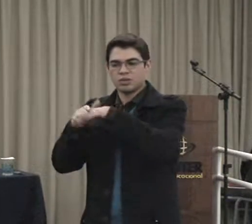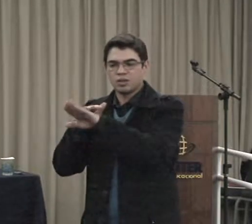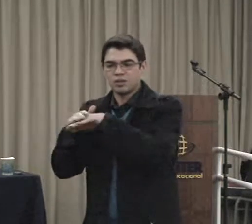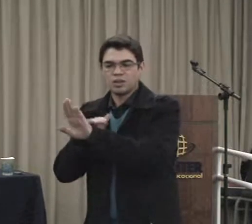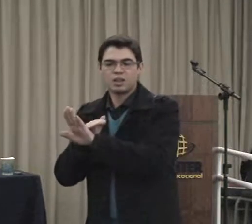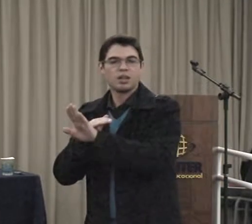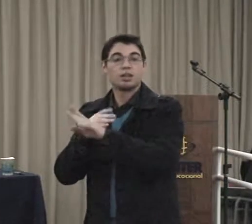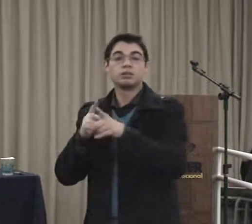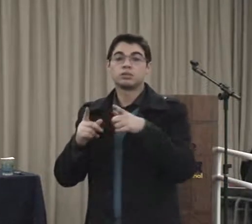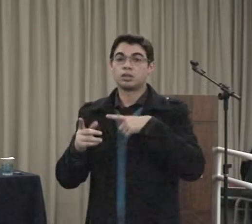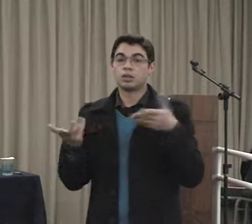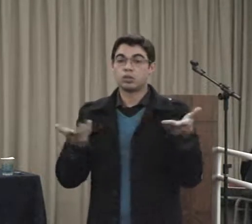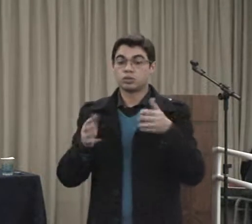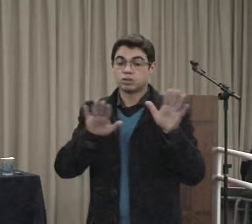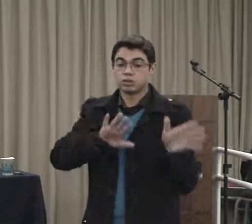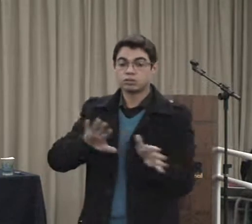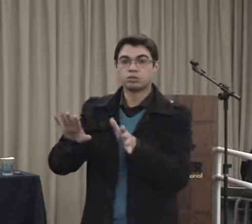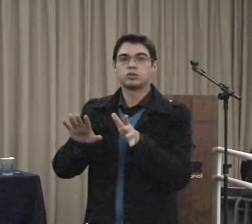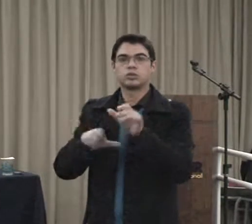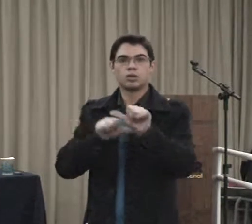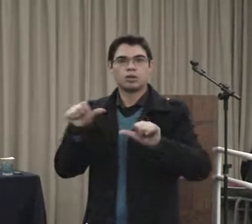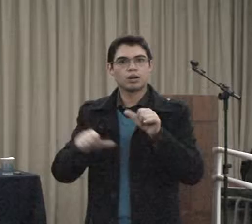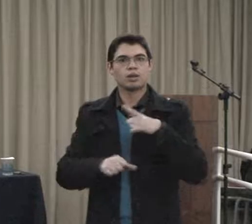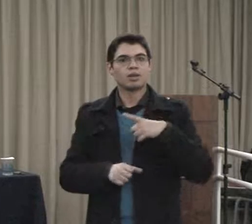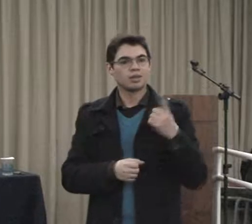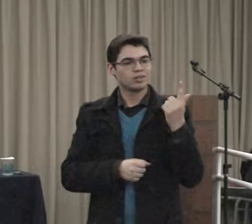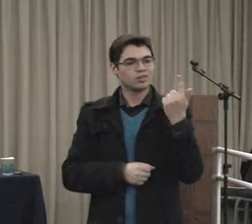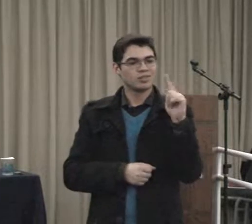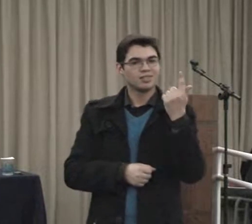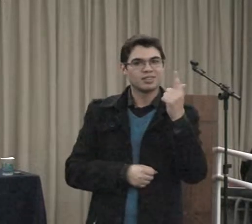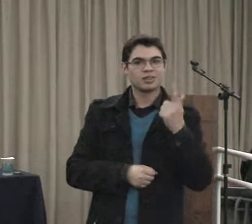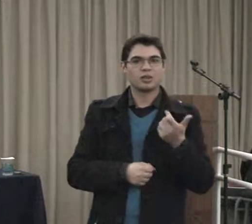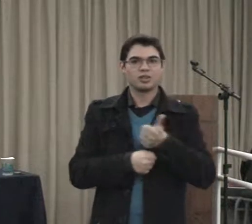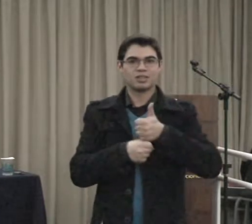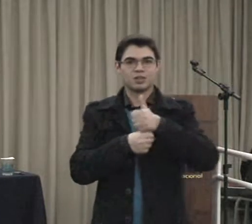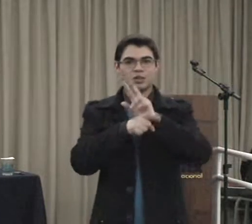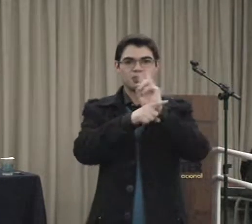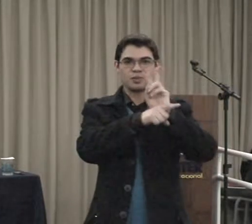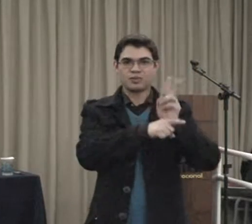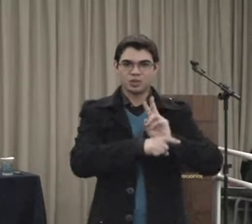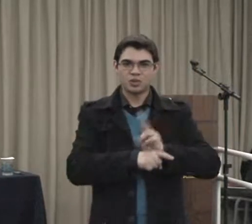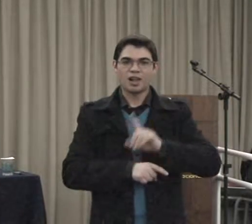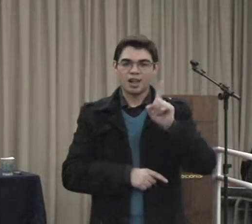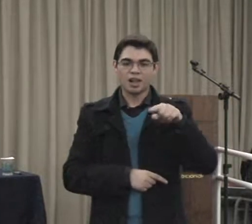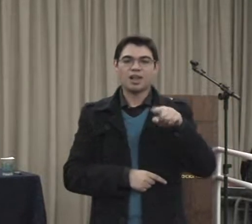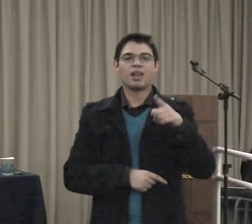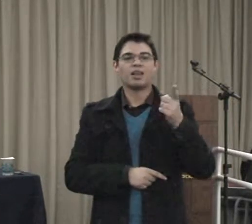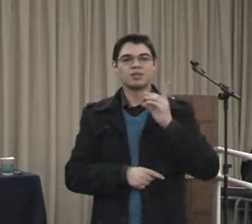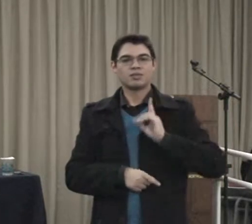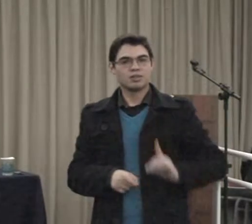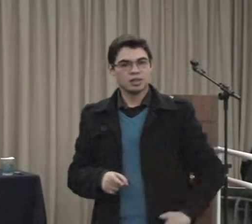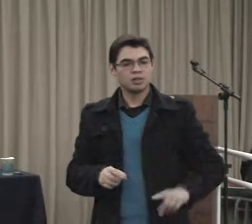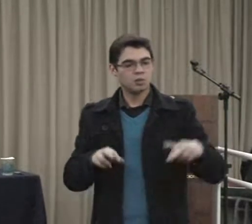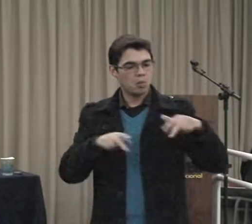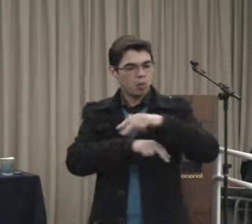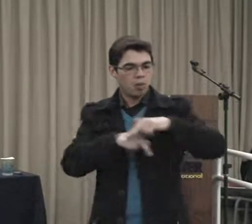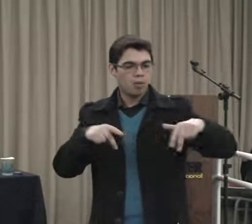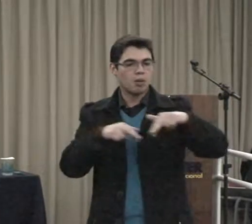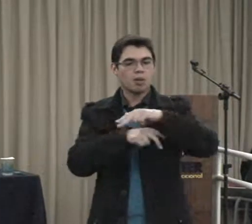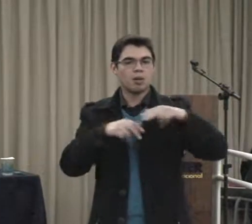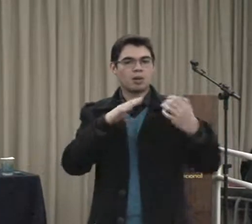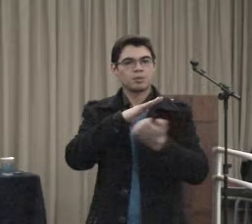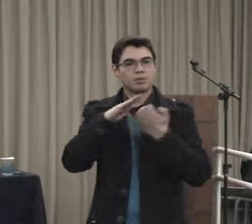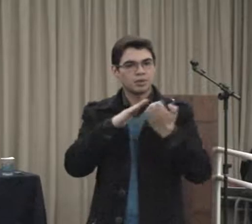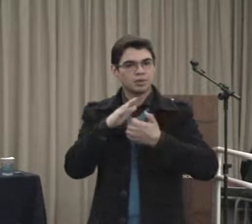com diretores, com gestores de todos os níveis, cuidando e transitando dentro